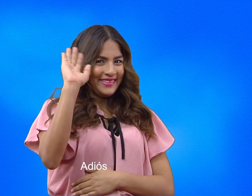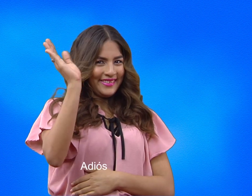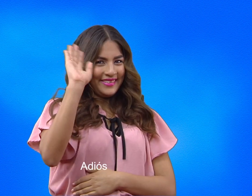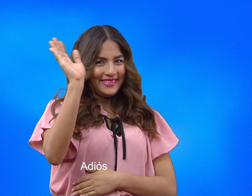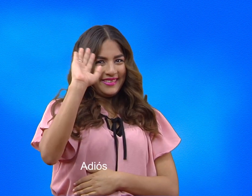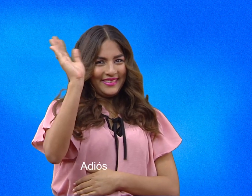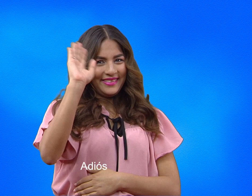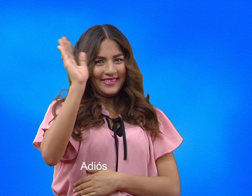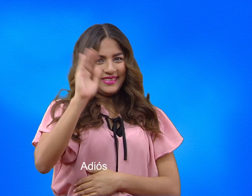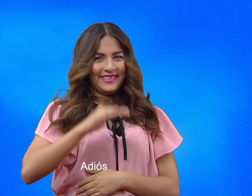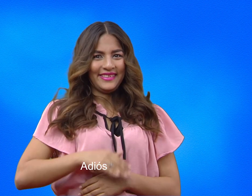a Dios.